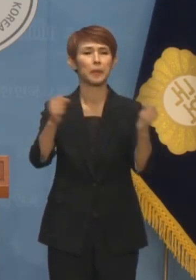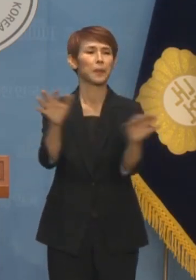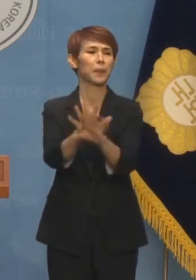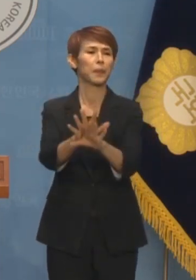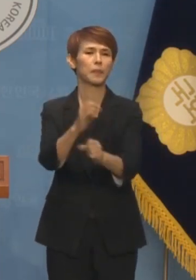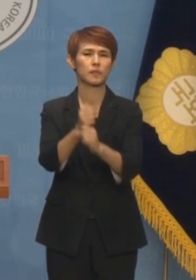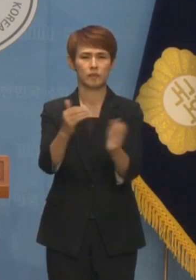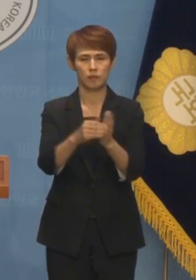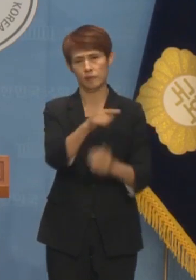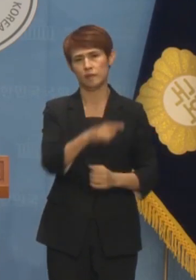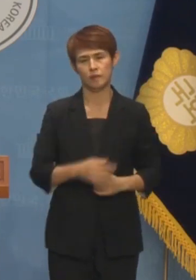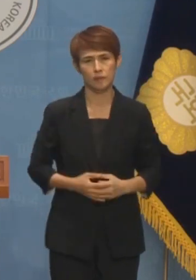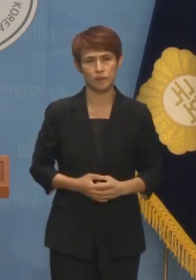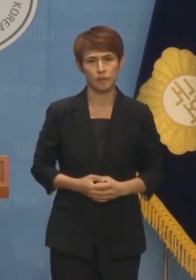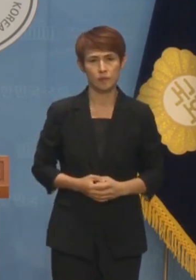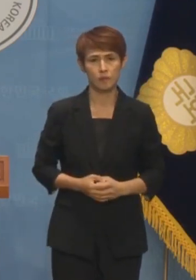파행시켰습니다.